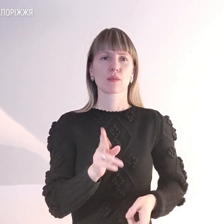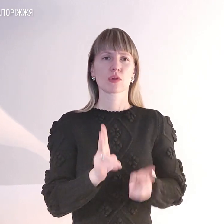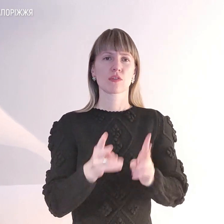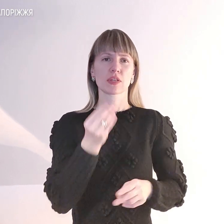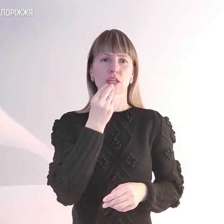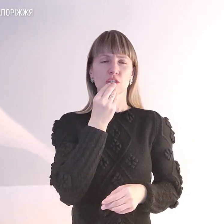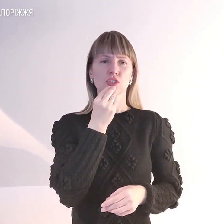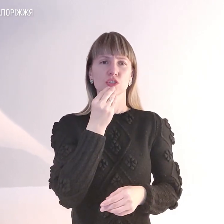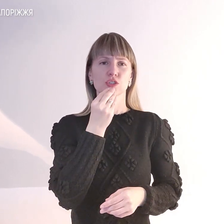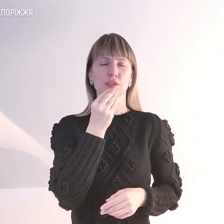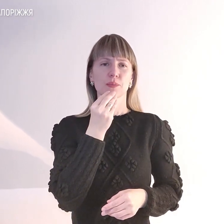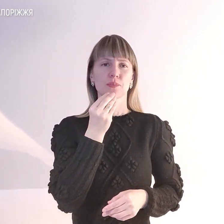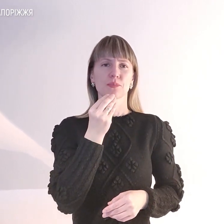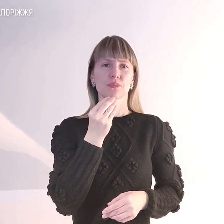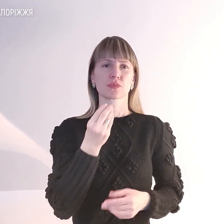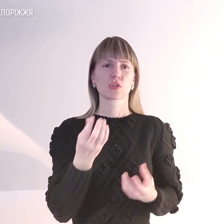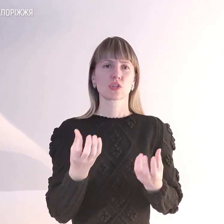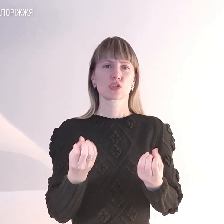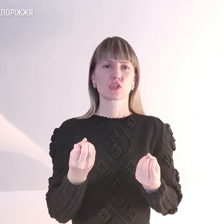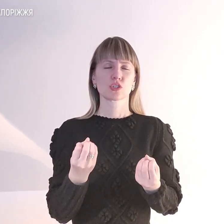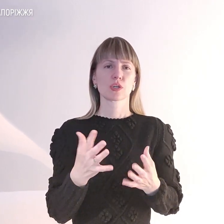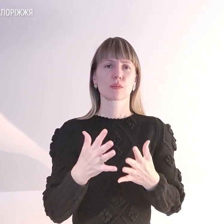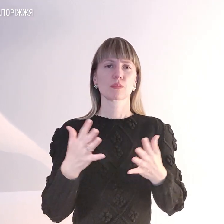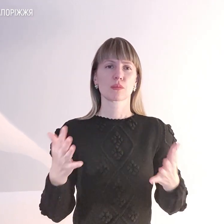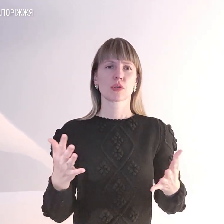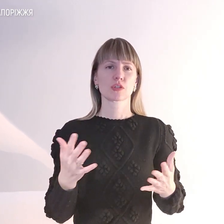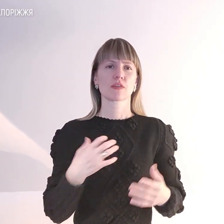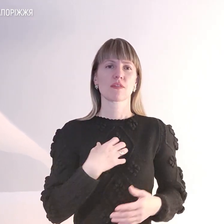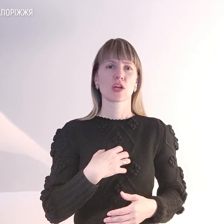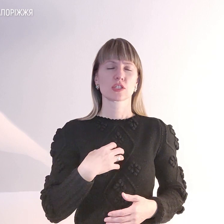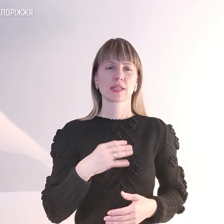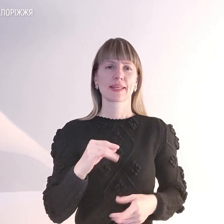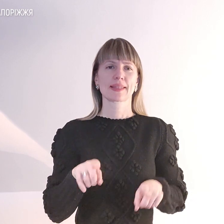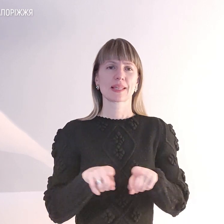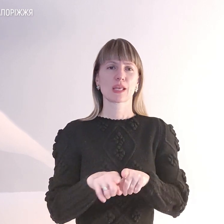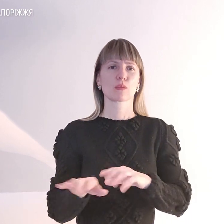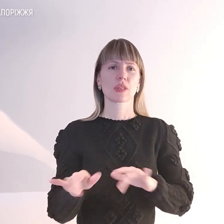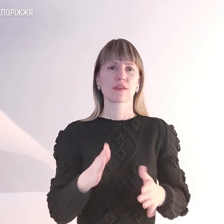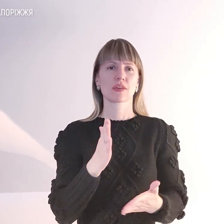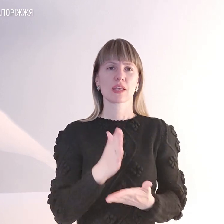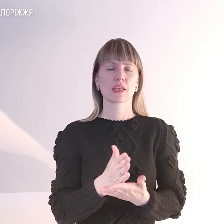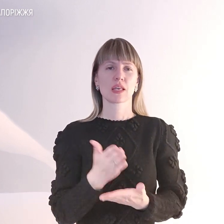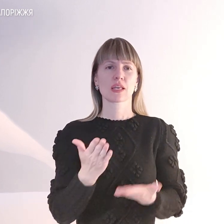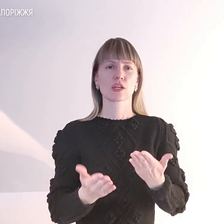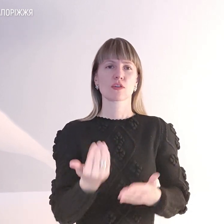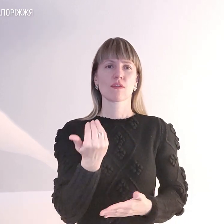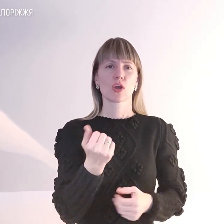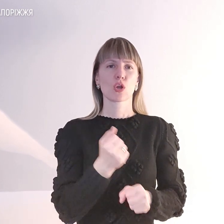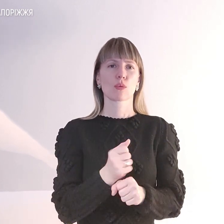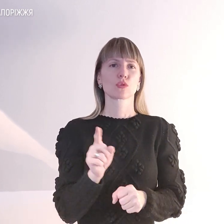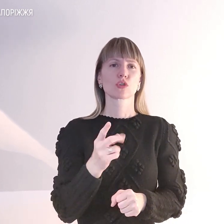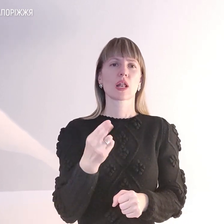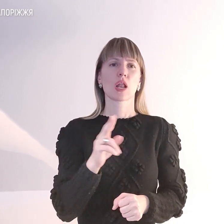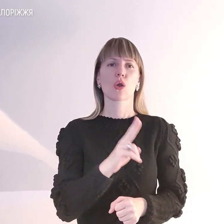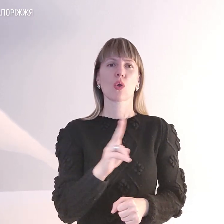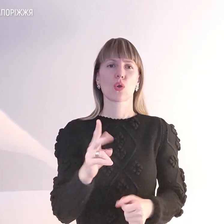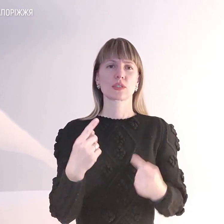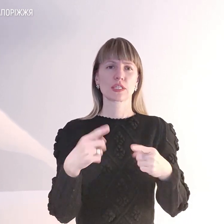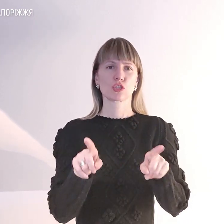їжі, ще більш важливим і таким дієвим є, якщо ви робите щось для когось іншого. Тобто,